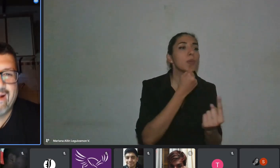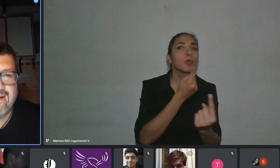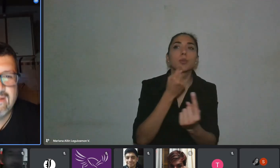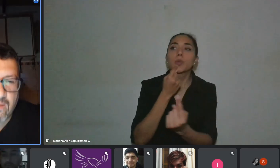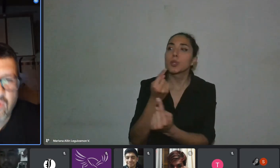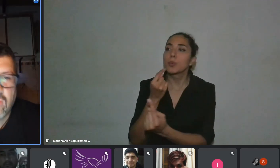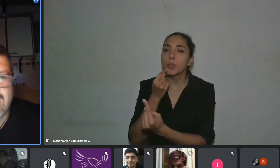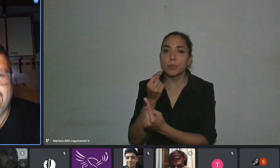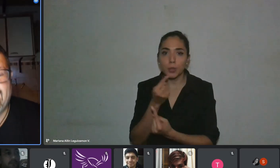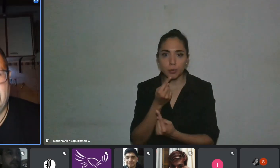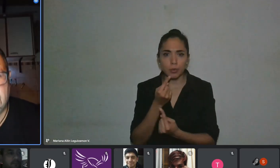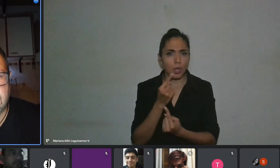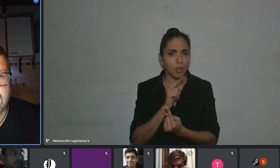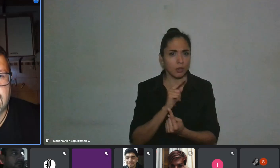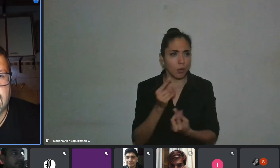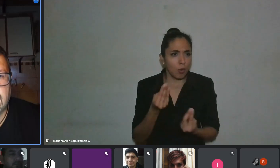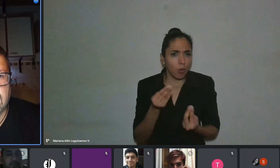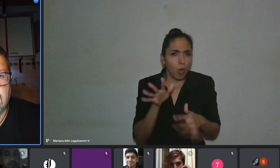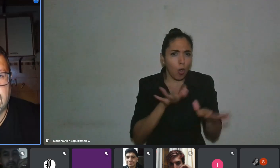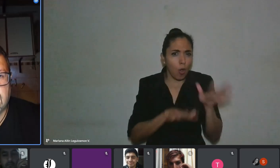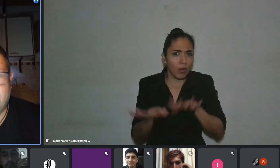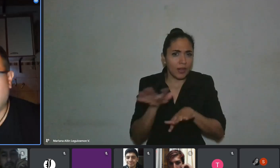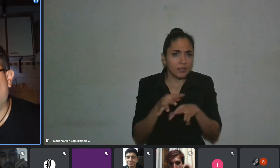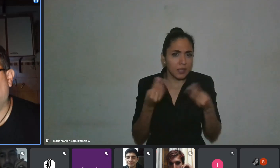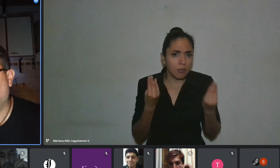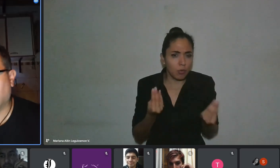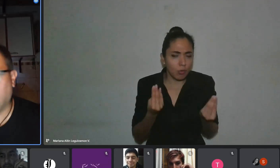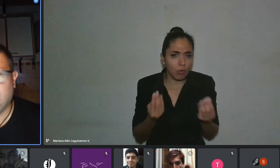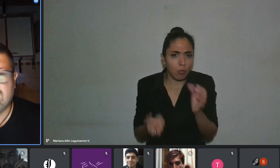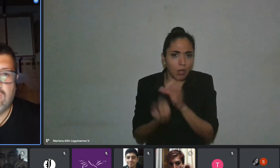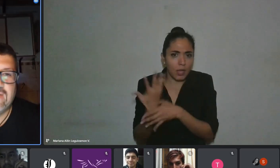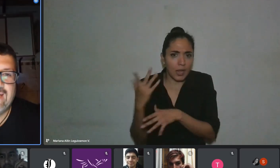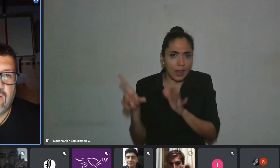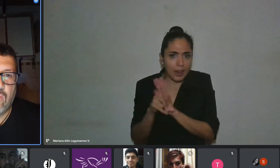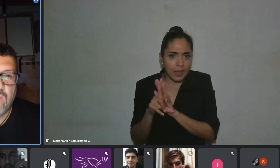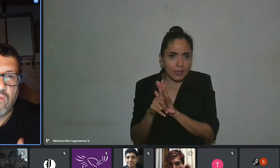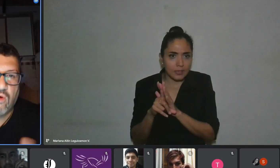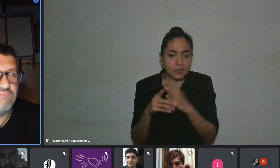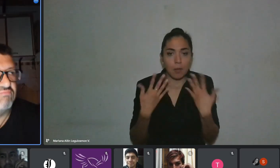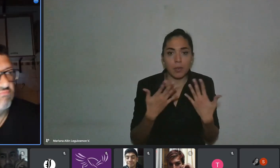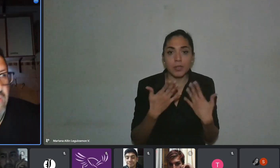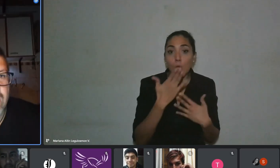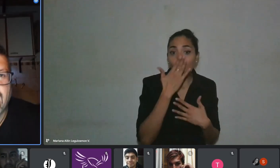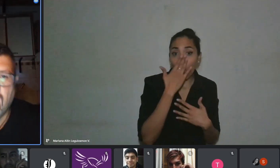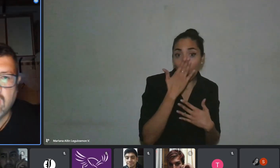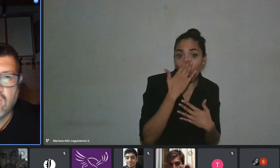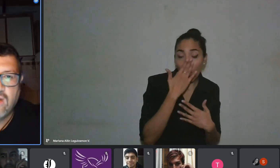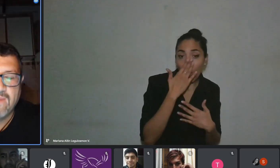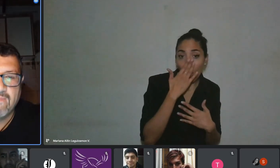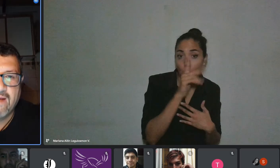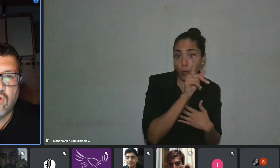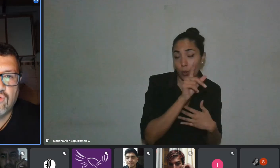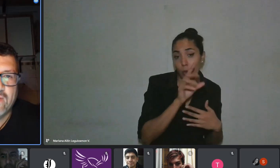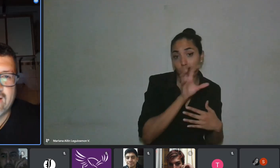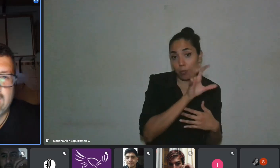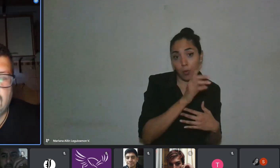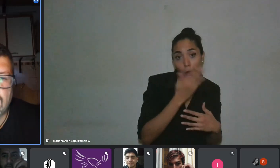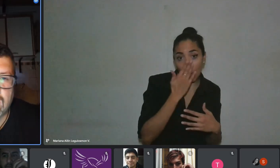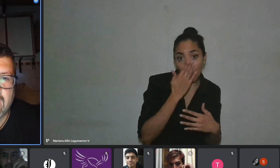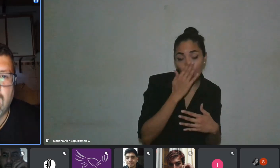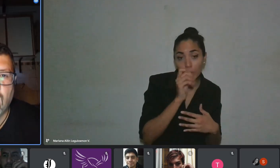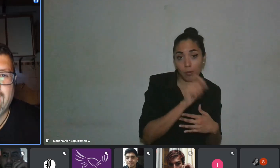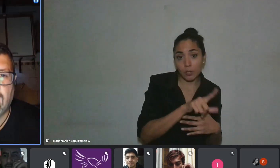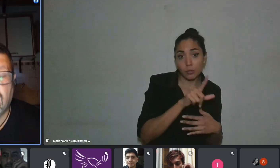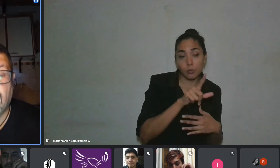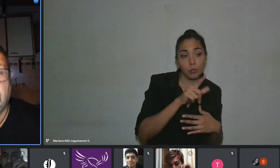nos organizamos con el tema de las leyes? A ver, capaz que los cordobeses no tienen los mismos valores o las mismas costumbres que tenemos nosotros